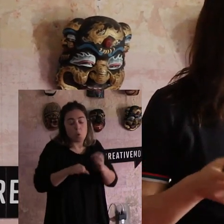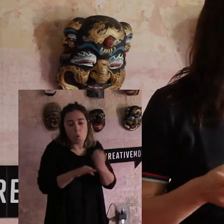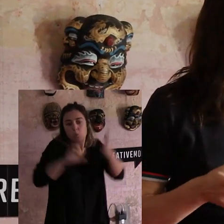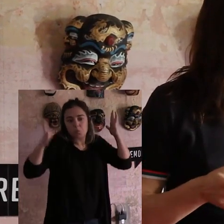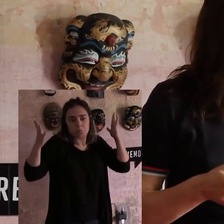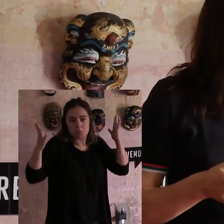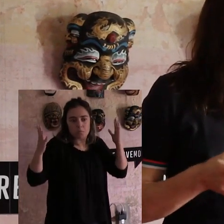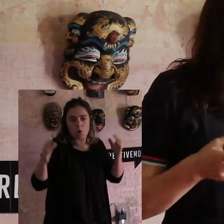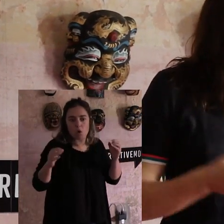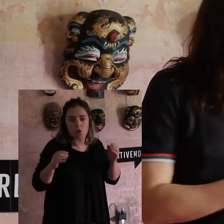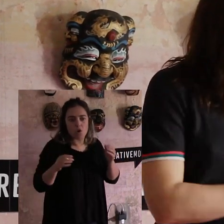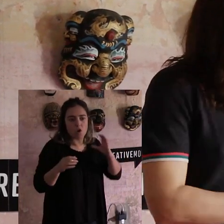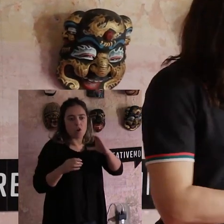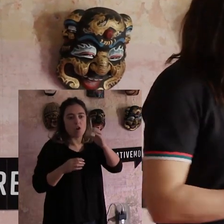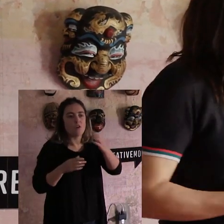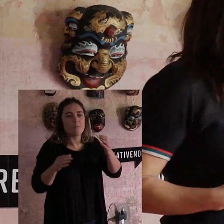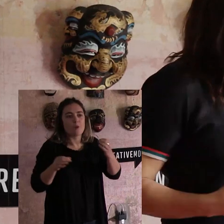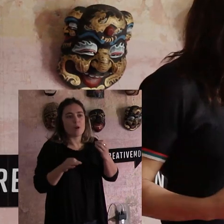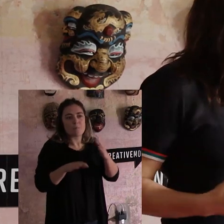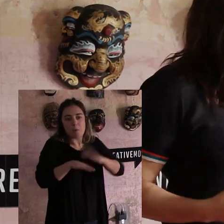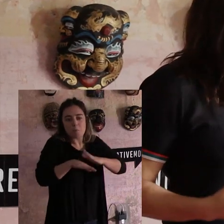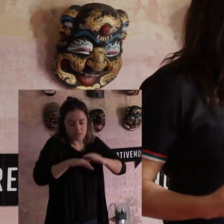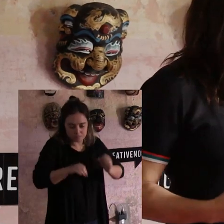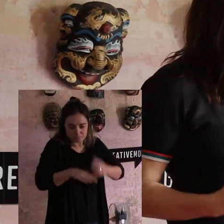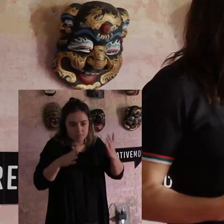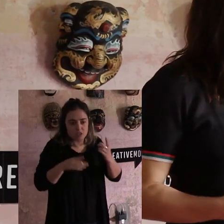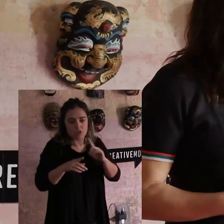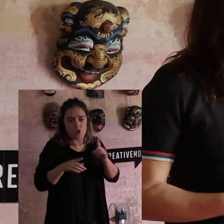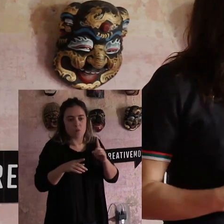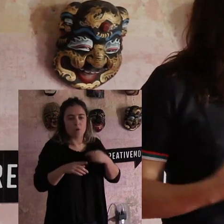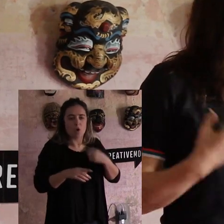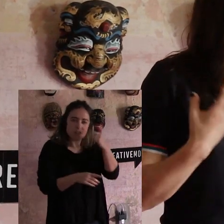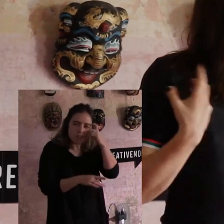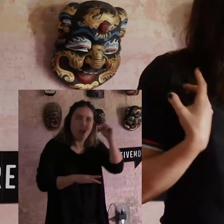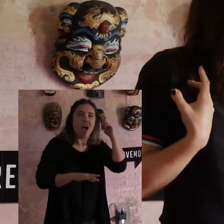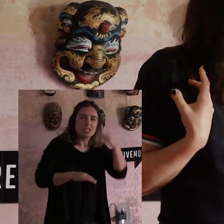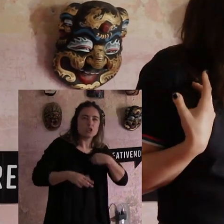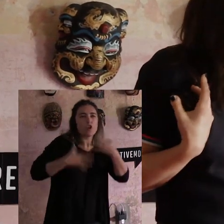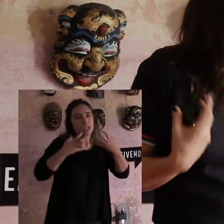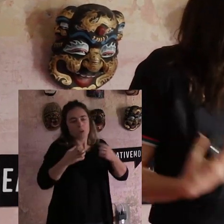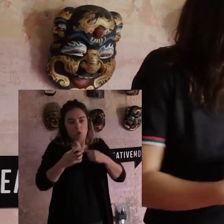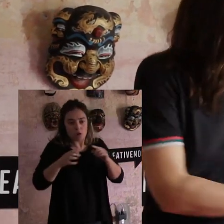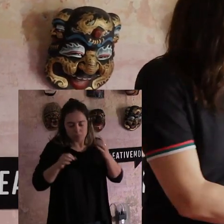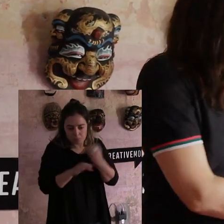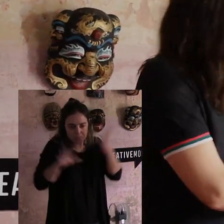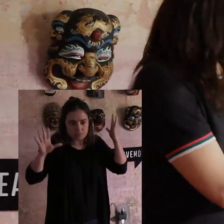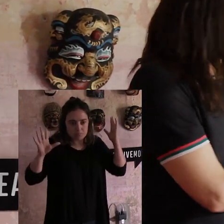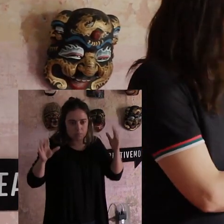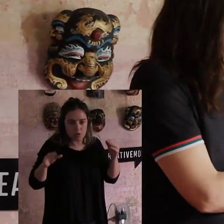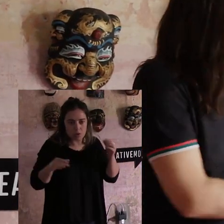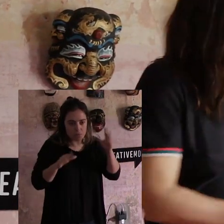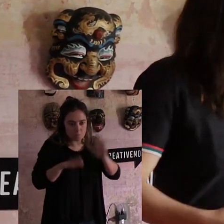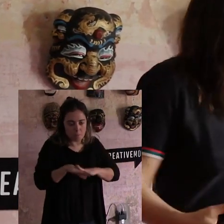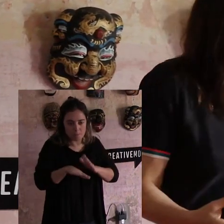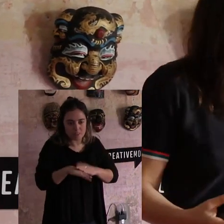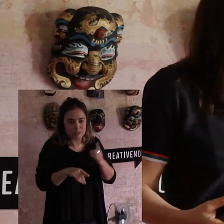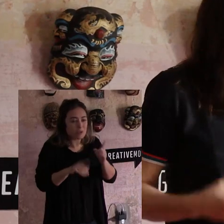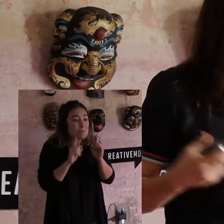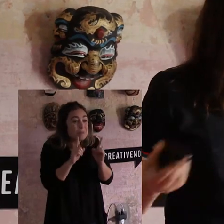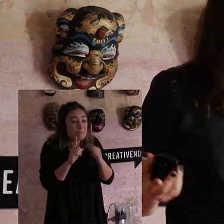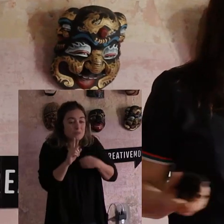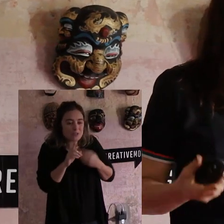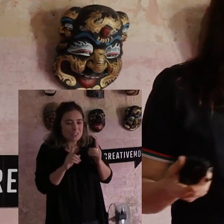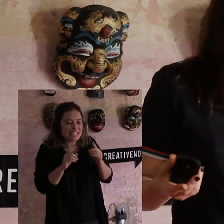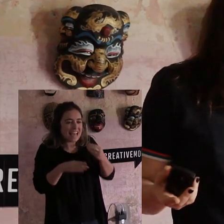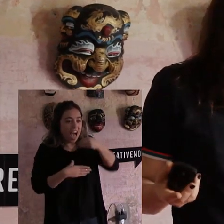Porque la danza que ya venía desde mí, que yo sabía, o sea, yo soy la misma que esa niña, soy lo mismo,